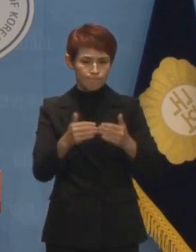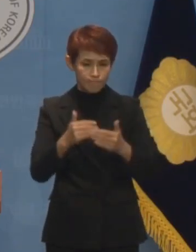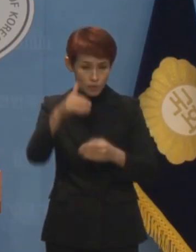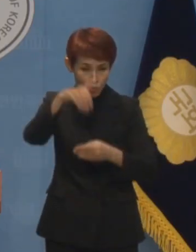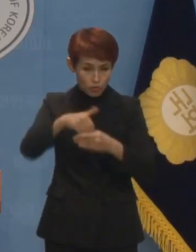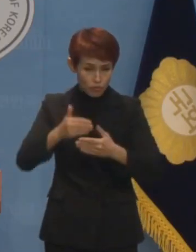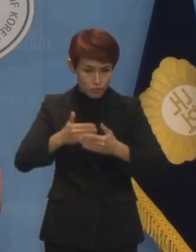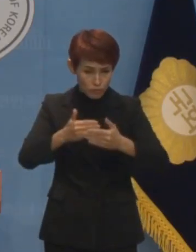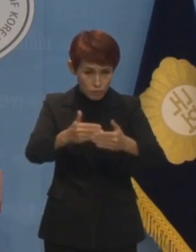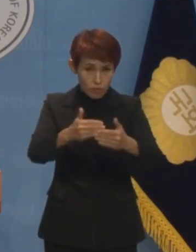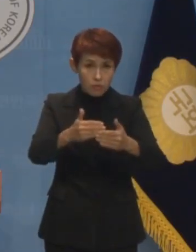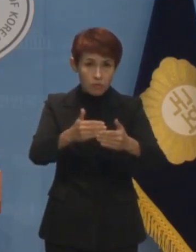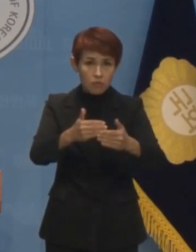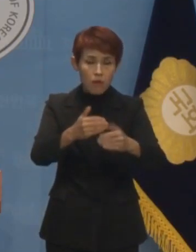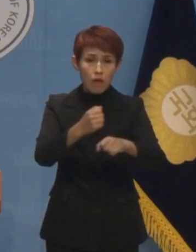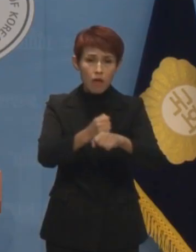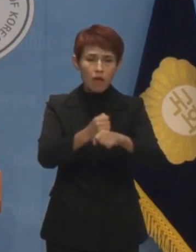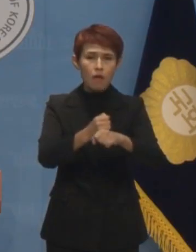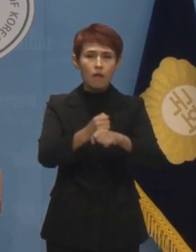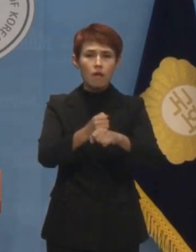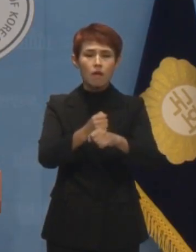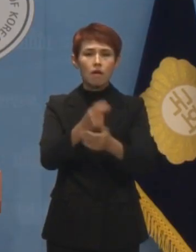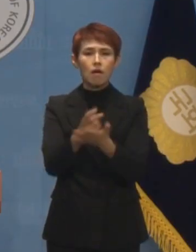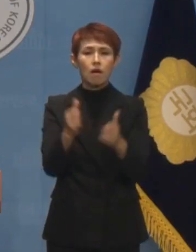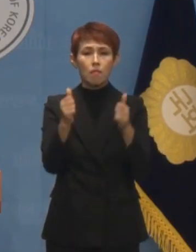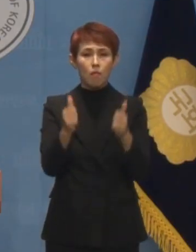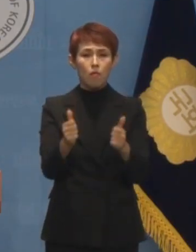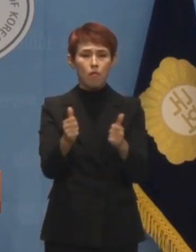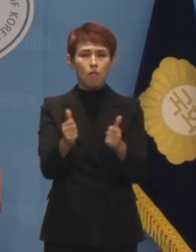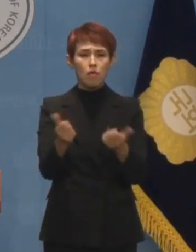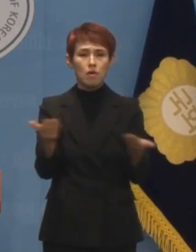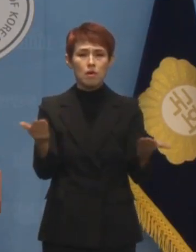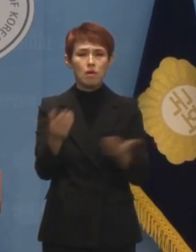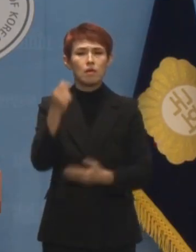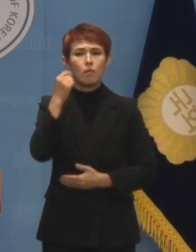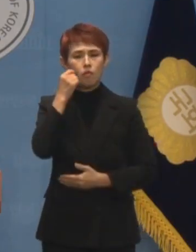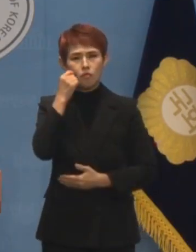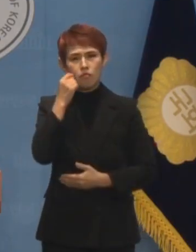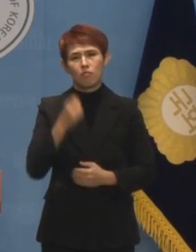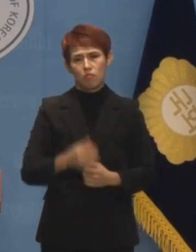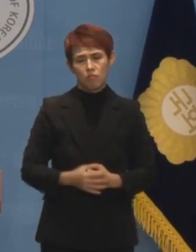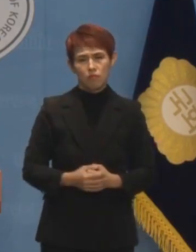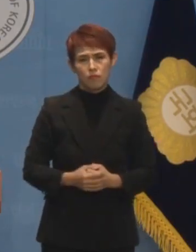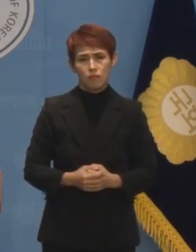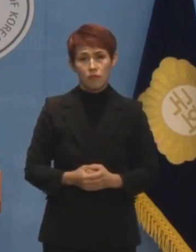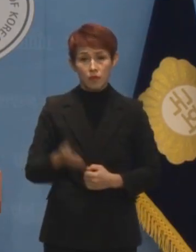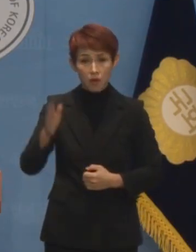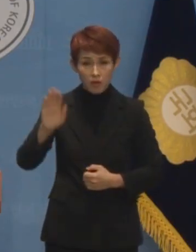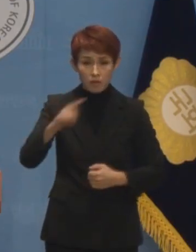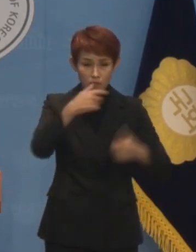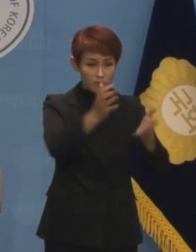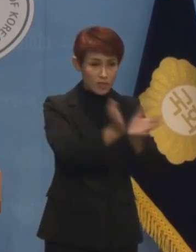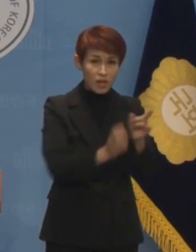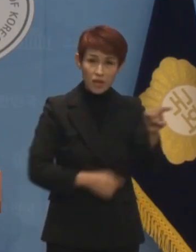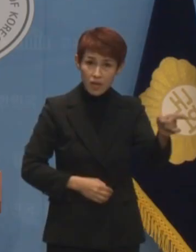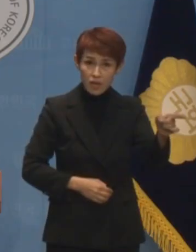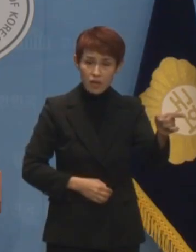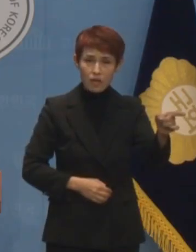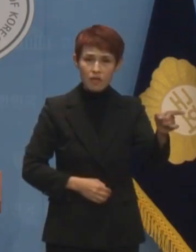밟아도 헌재의 기능 공백은 불가피합니다. 그런데도 민주당은